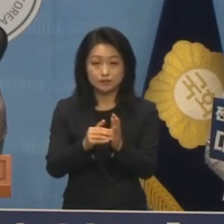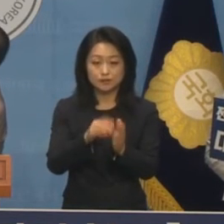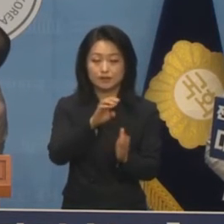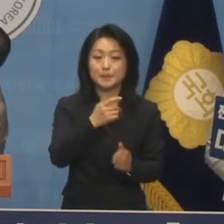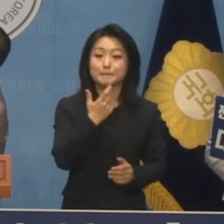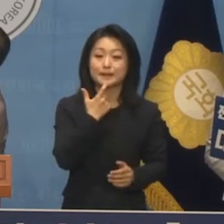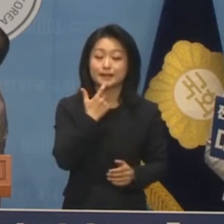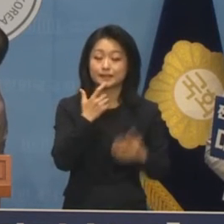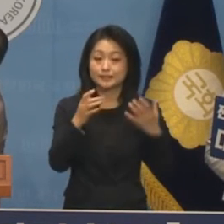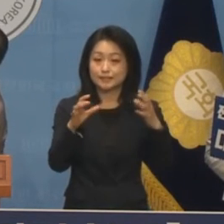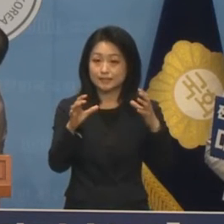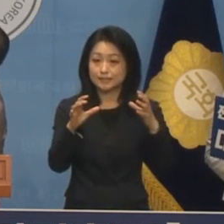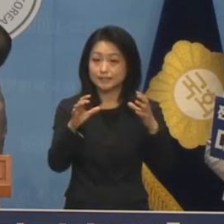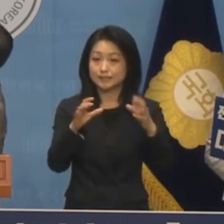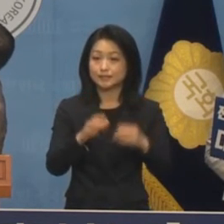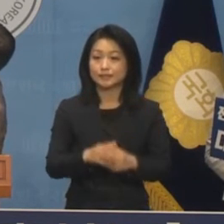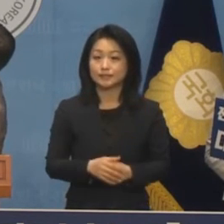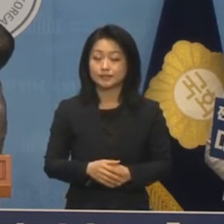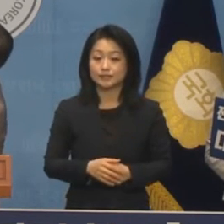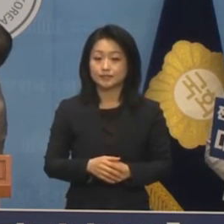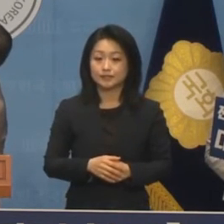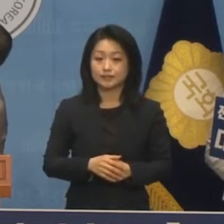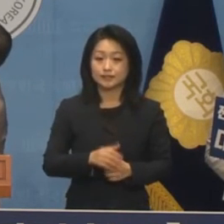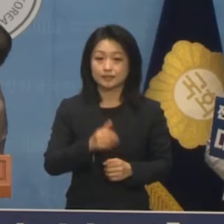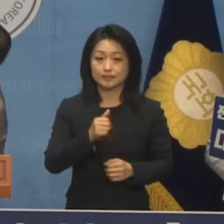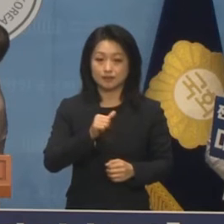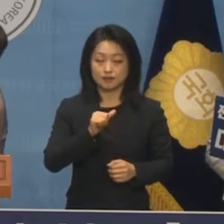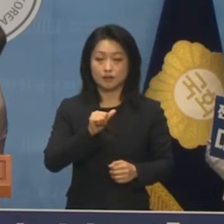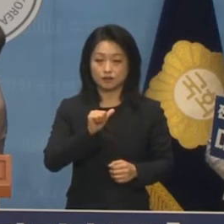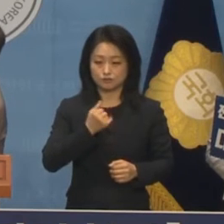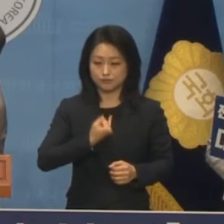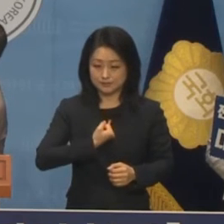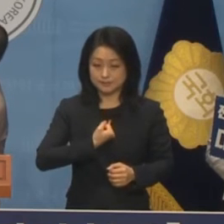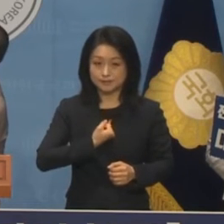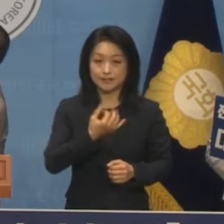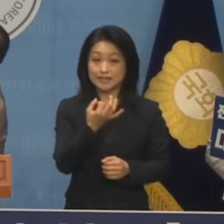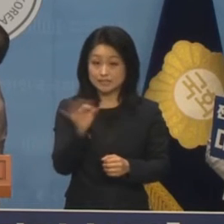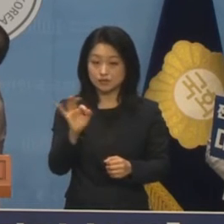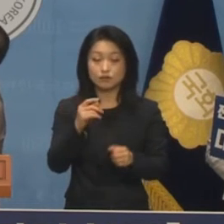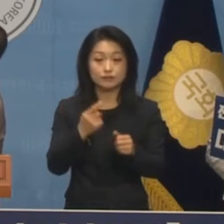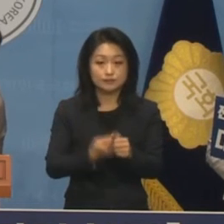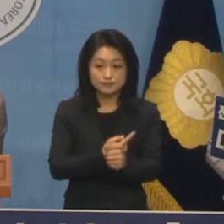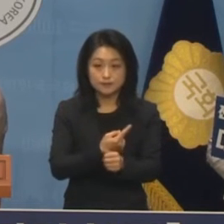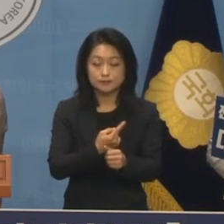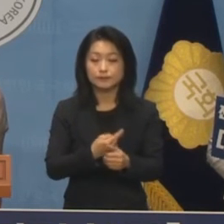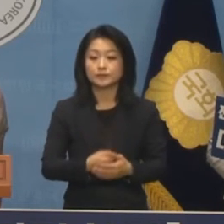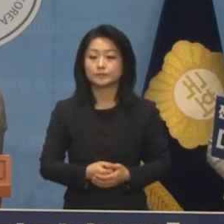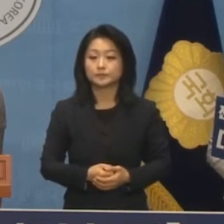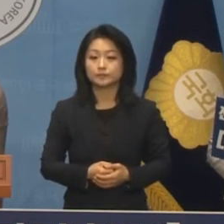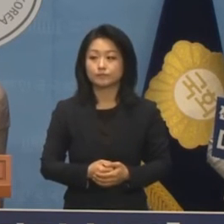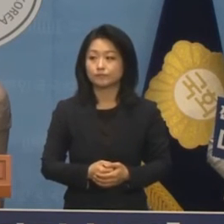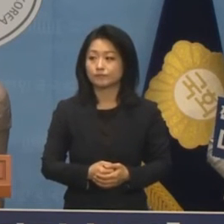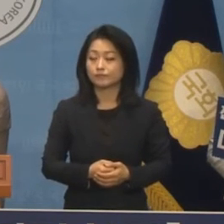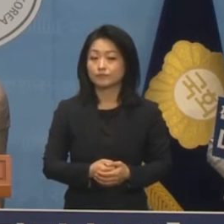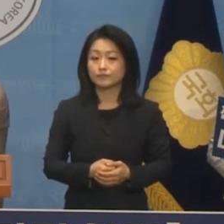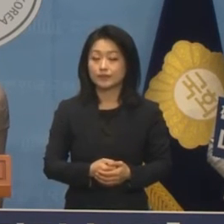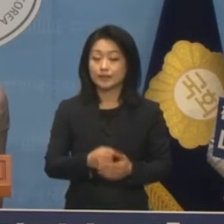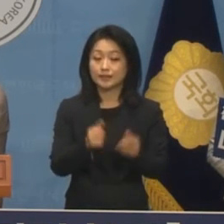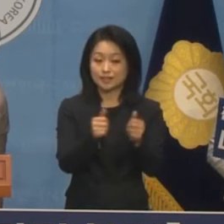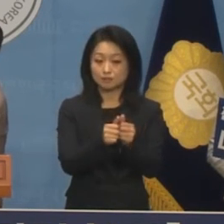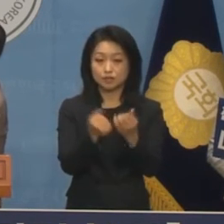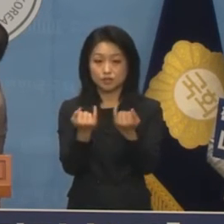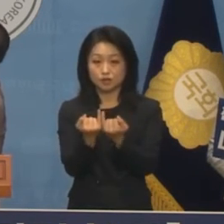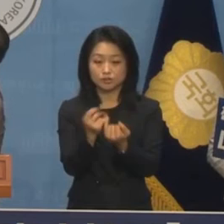핀란드는 이런 트랜스젠더를 인정해 주니까 어떤 논란이 생겼냐? 뭐 너무나 수시로 남성